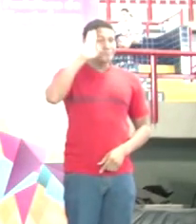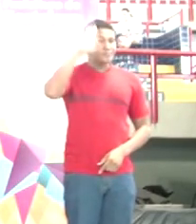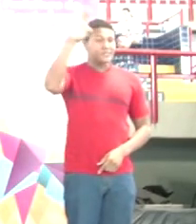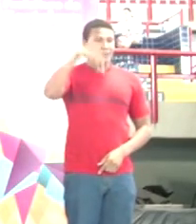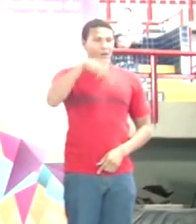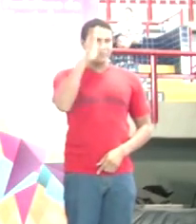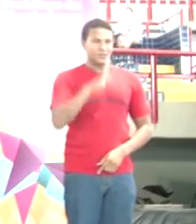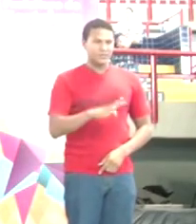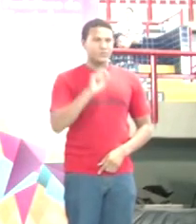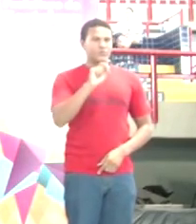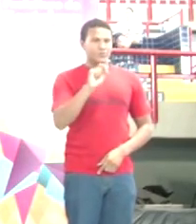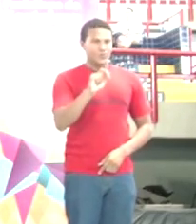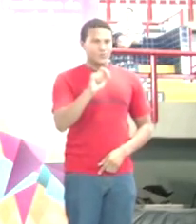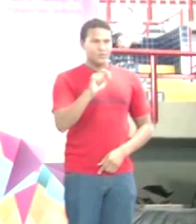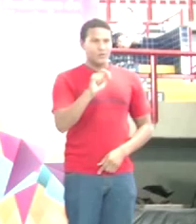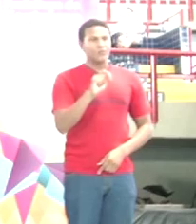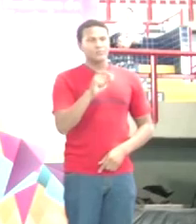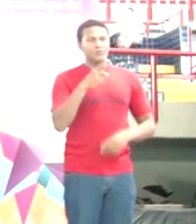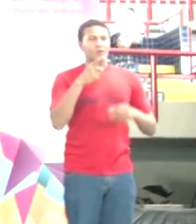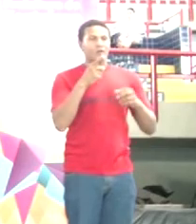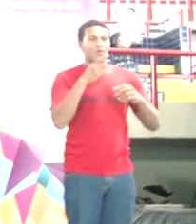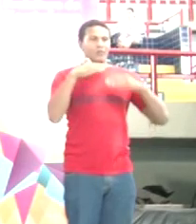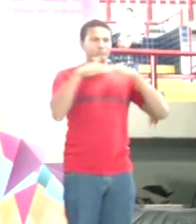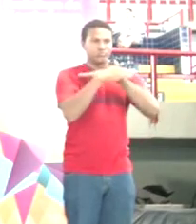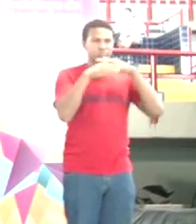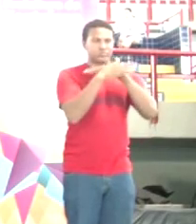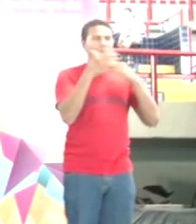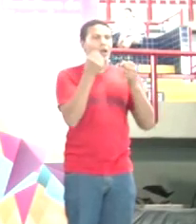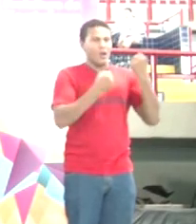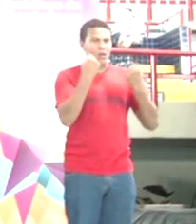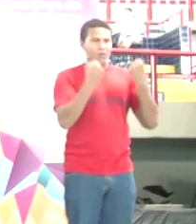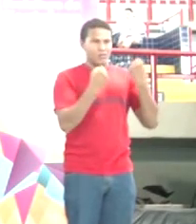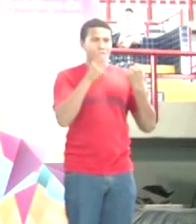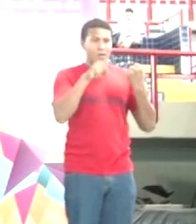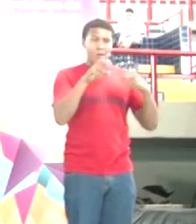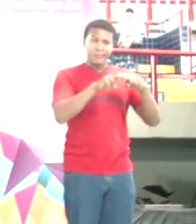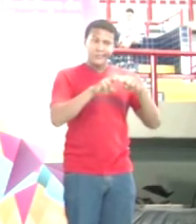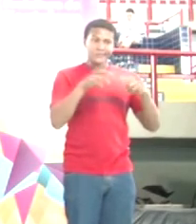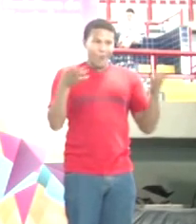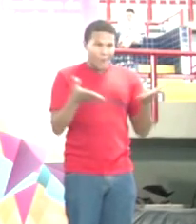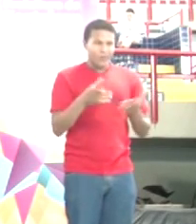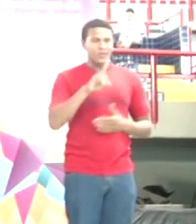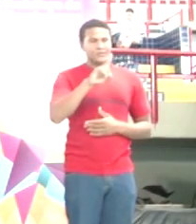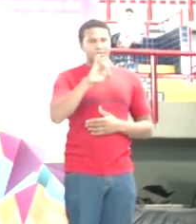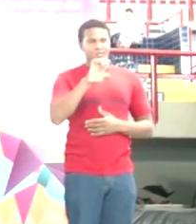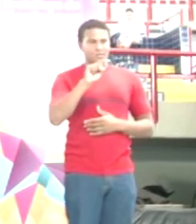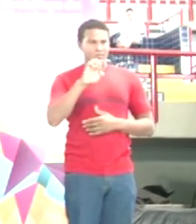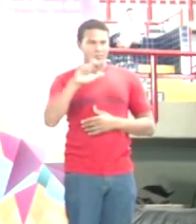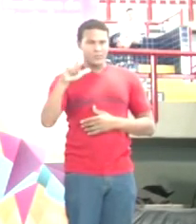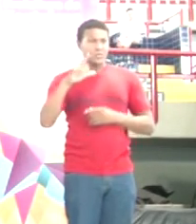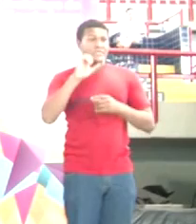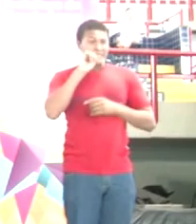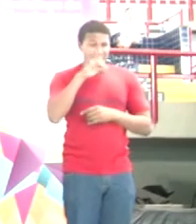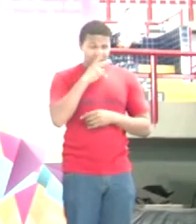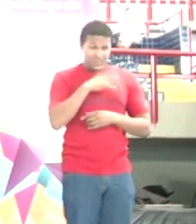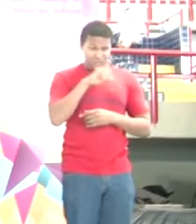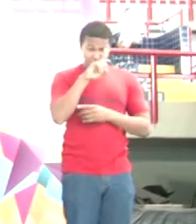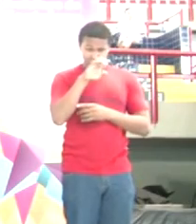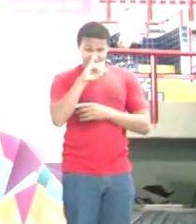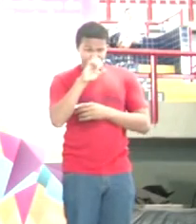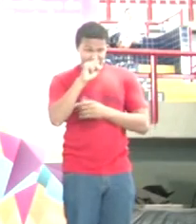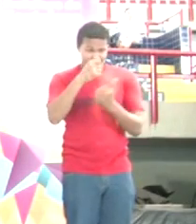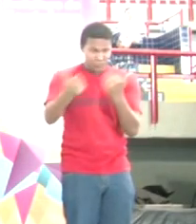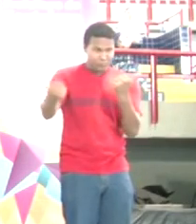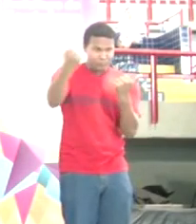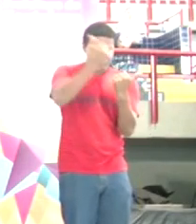usa muito diesel, então isso acaba onerando um custo muito alto. Se o Brasil substituísse o diesel